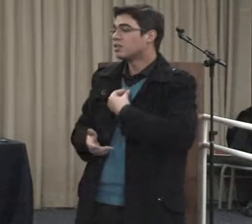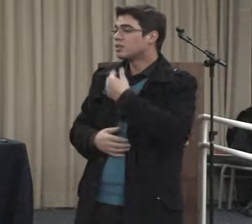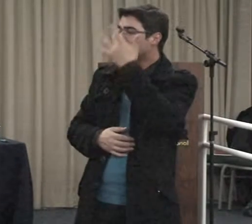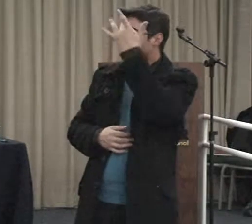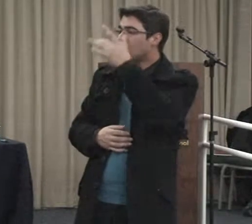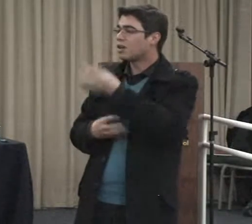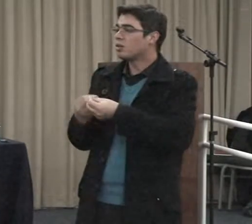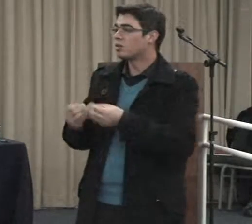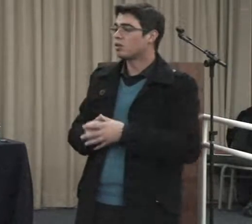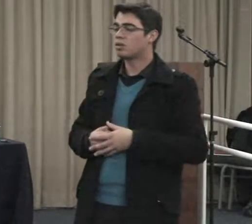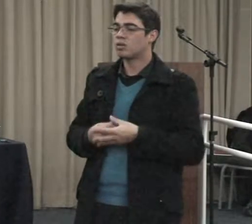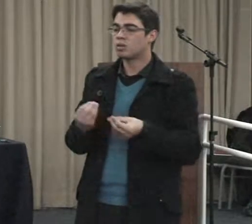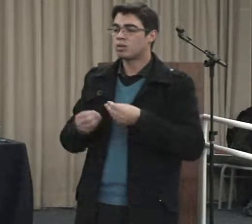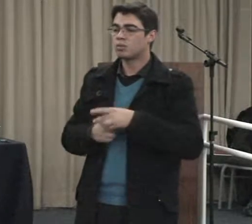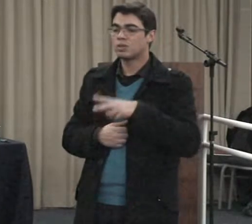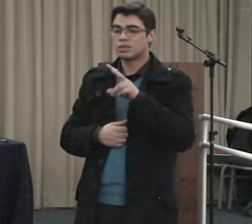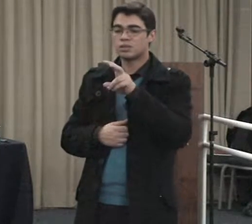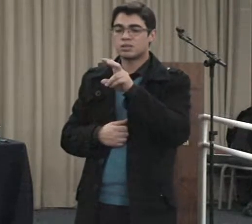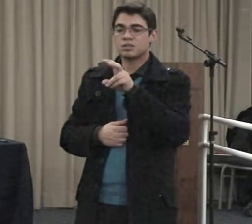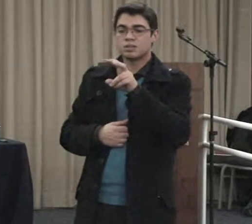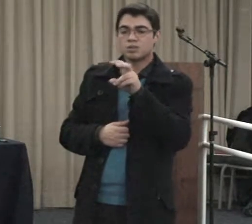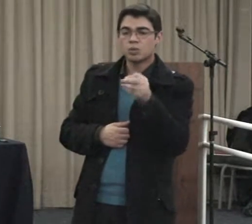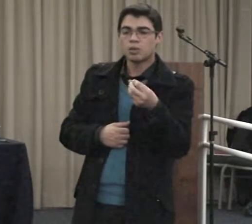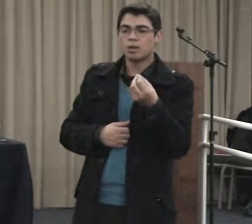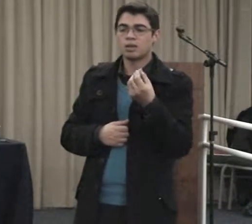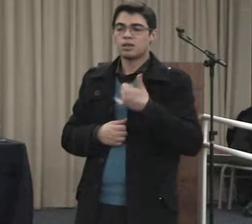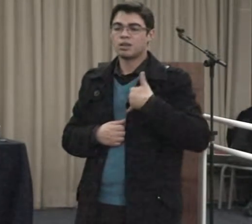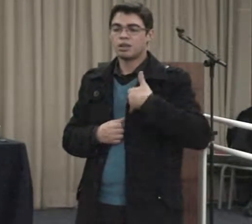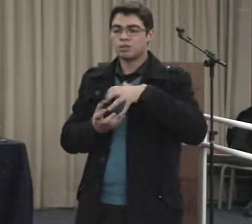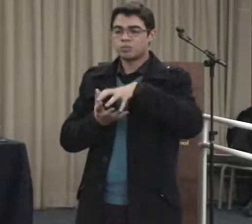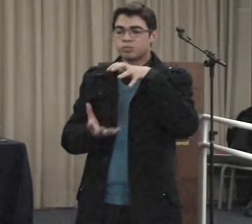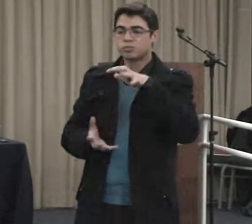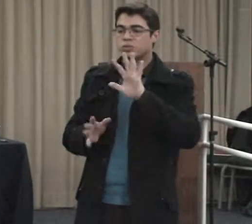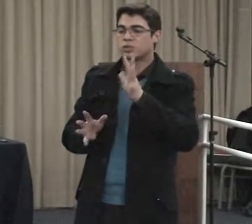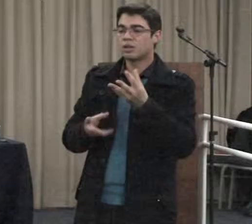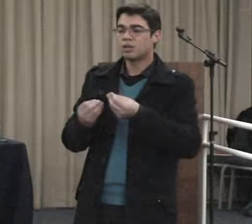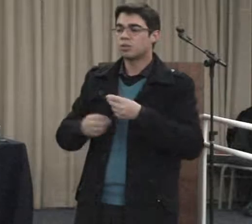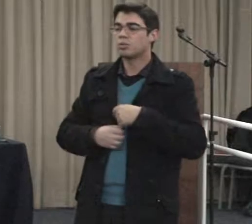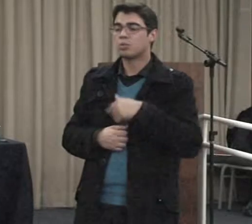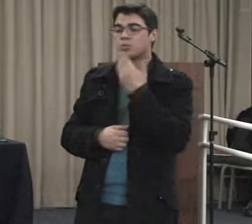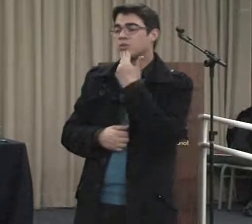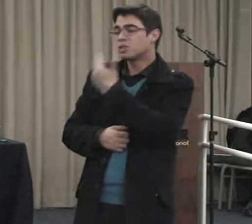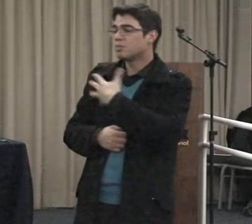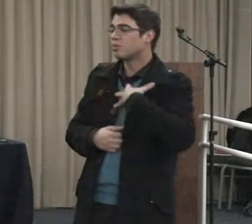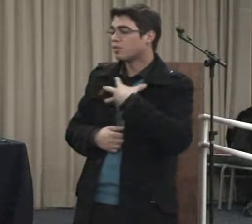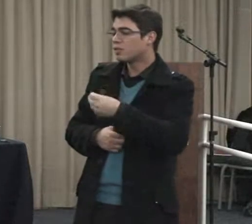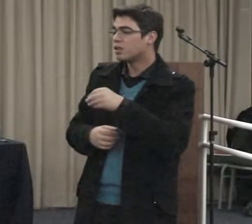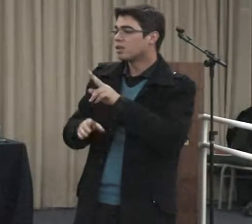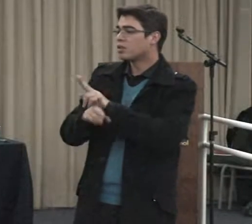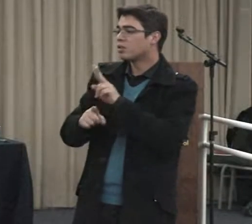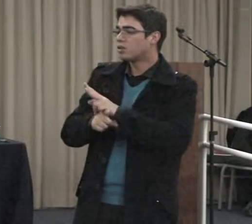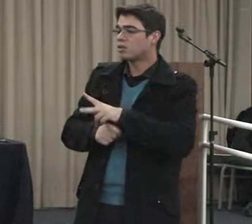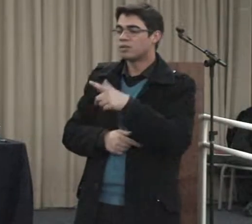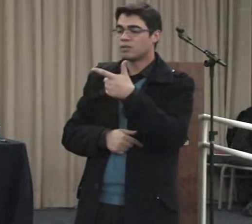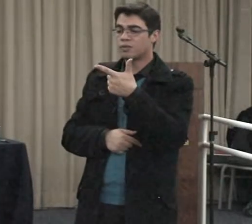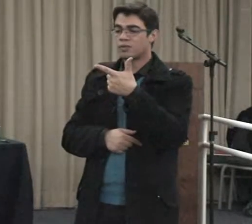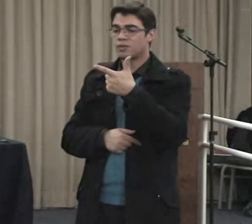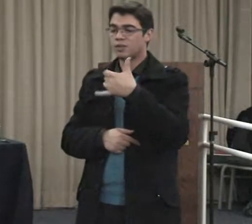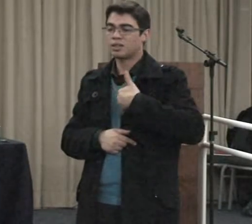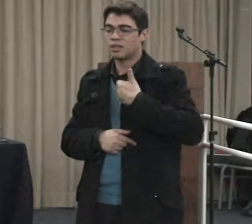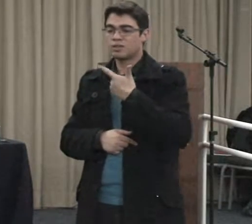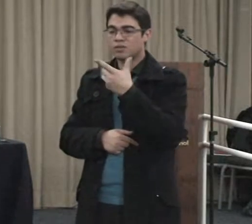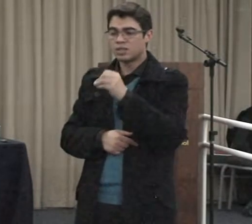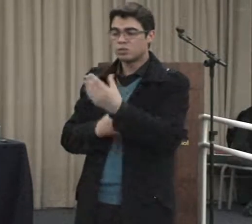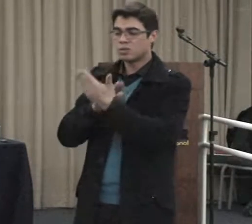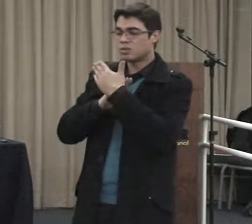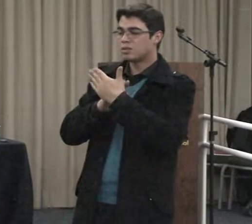é duro se sentir com 50 e poucos anos e ter que pedir para meu filho de 20 e poucos anos para ajudar.